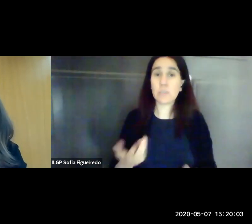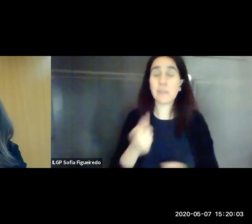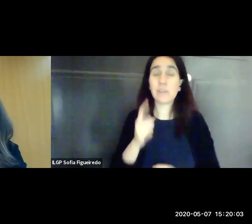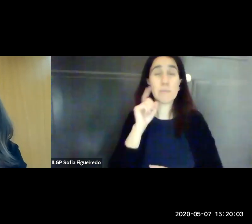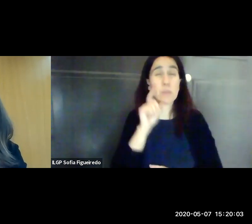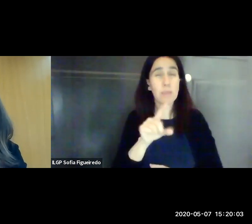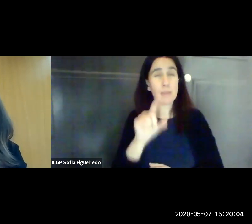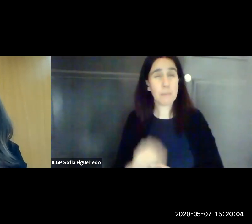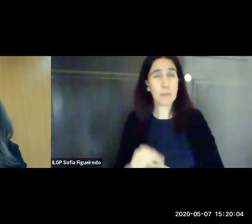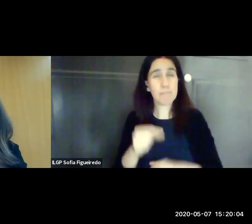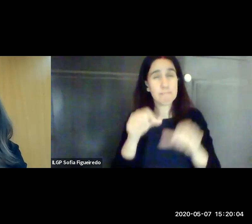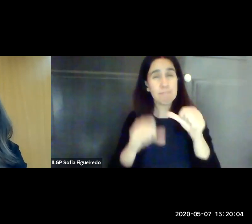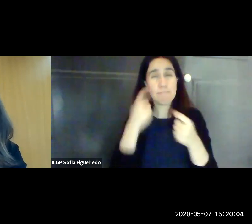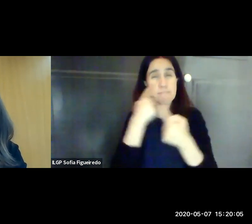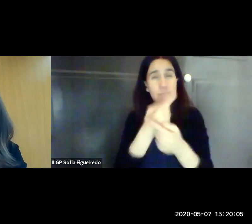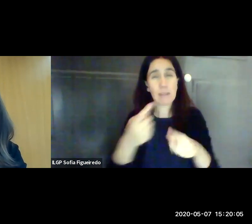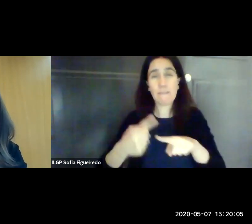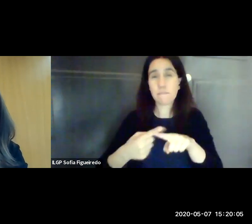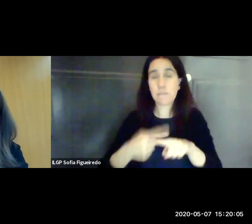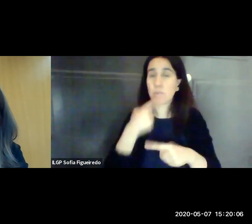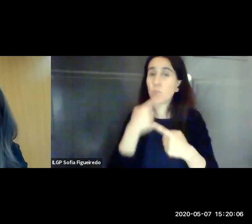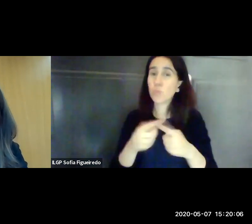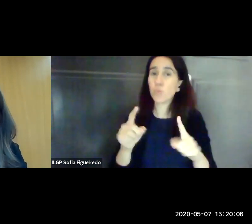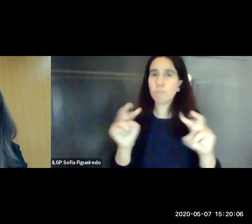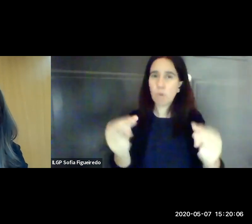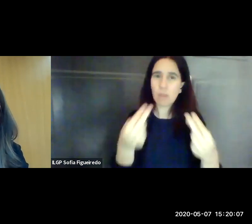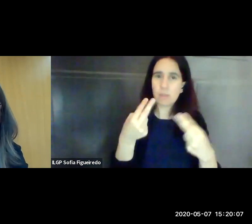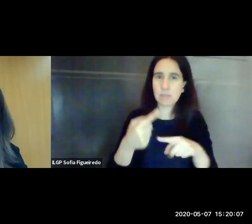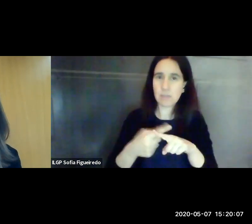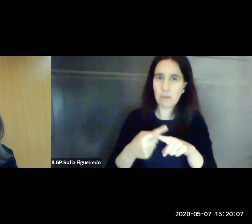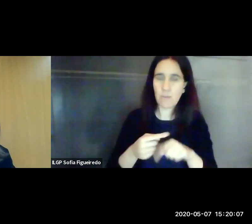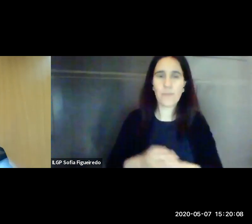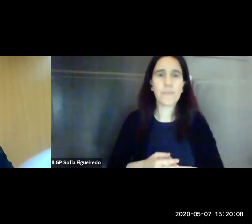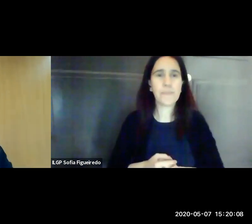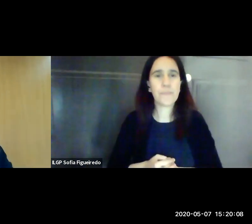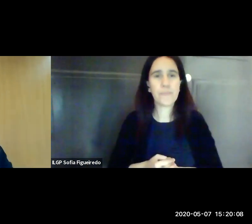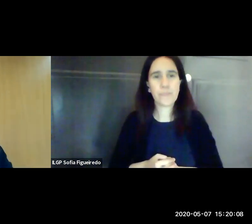que a mensagem seja apelativa e que seja diferente para captar a atenção.